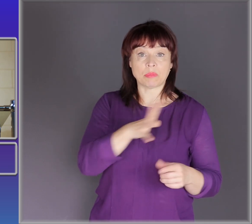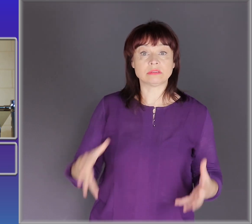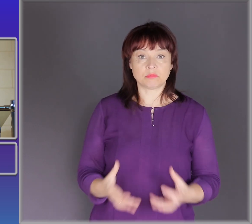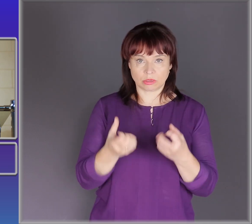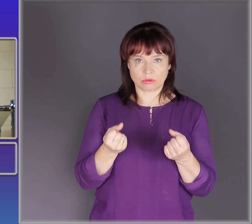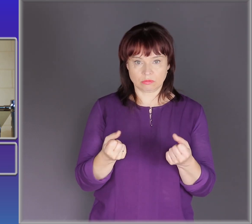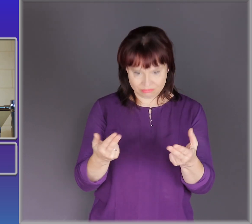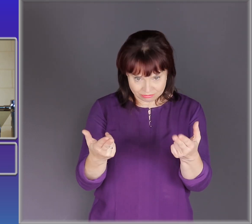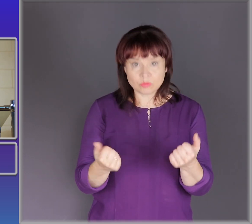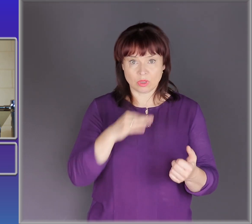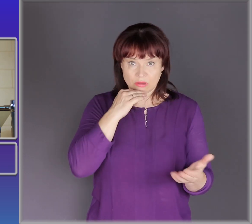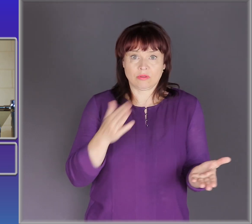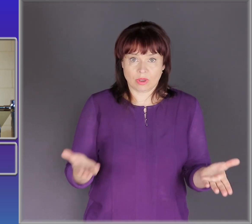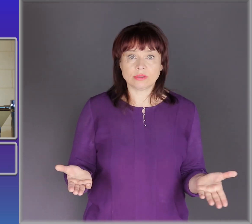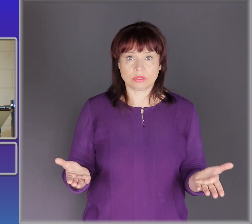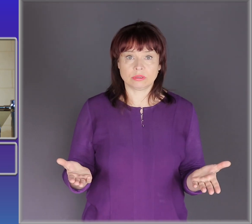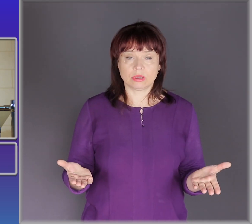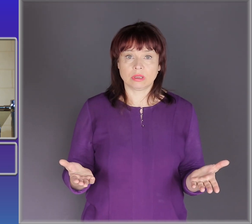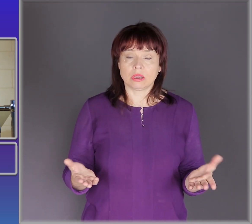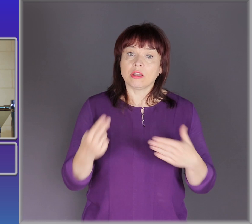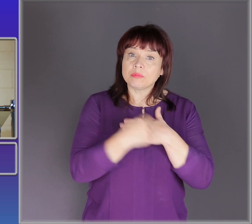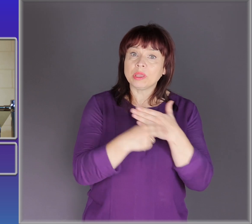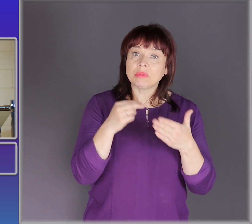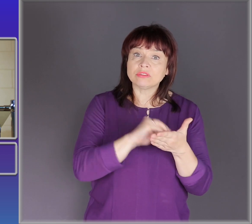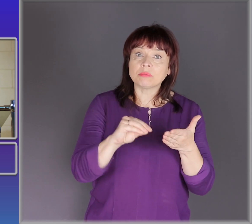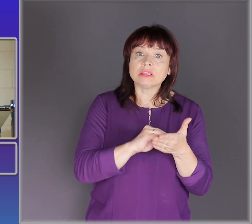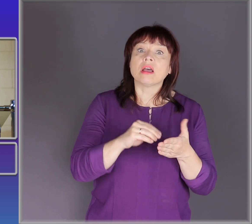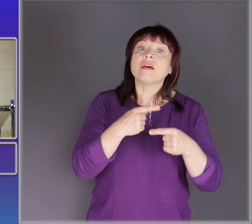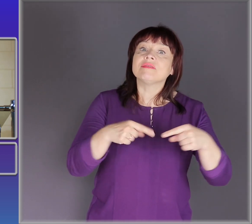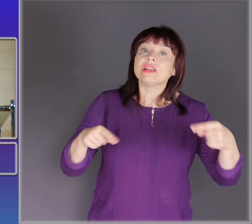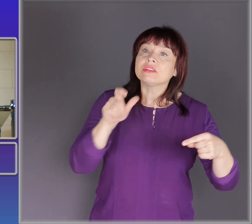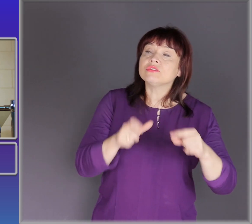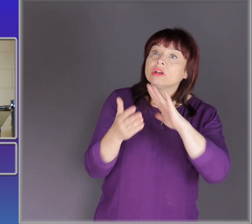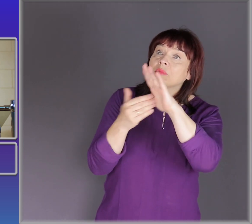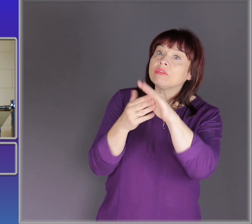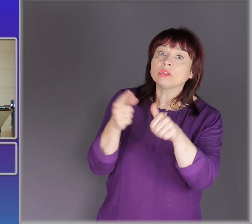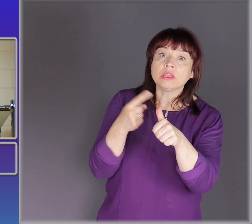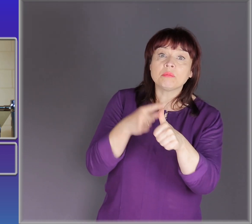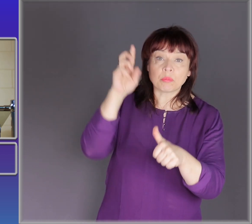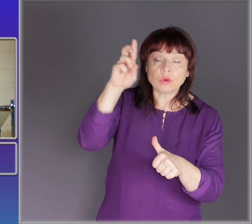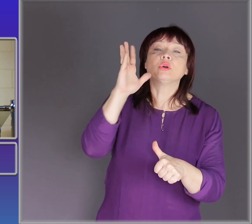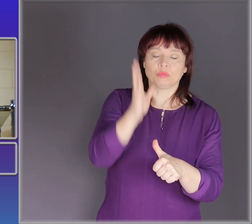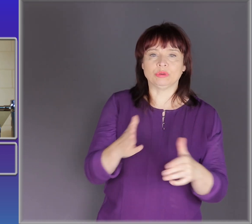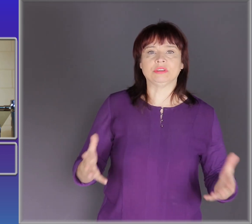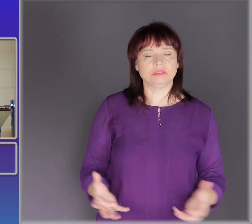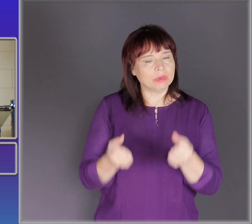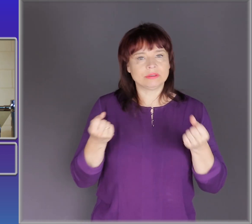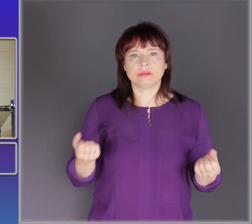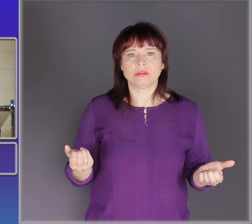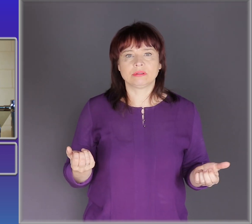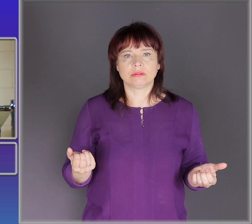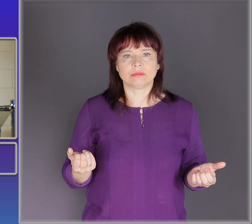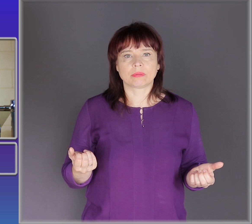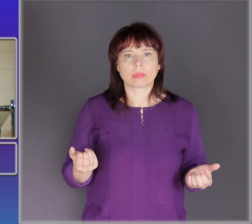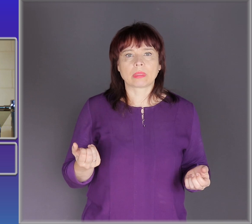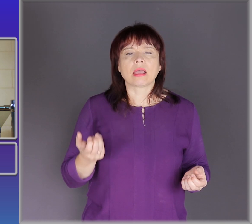конечно же да потому что всякий при зовущий имя господне спасется когда мы